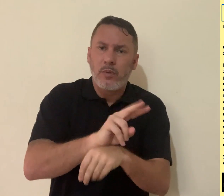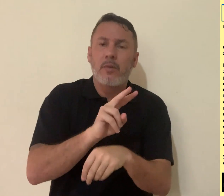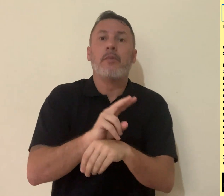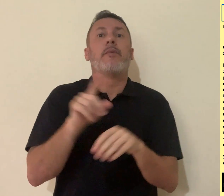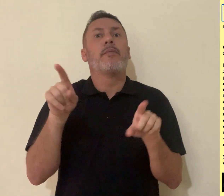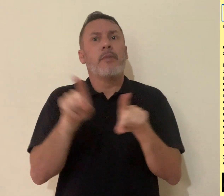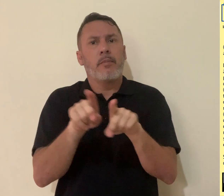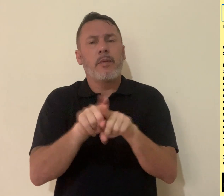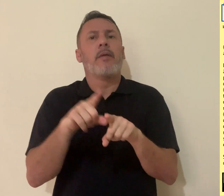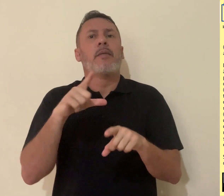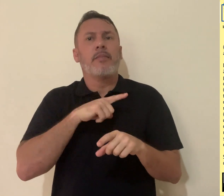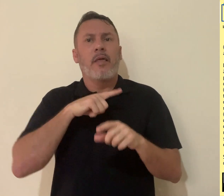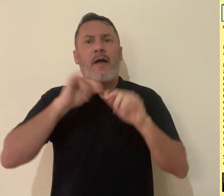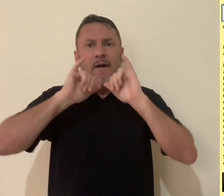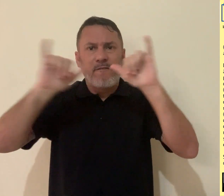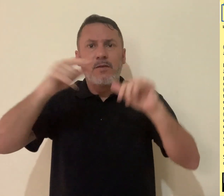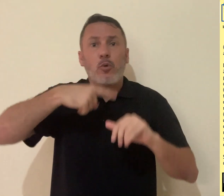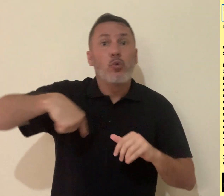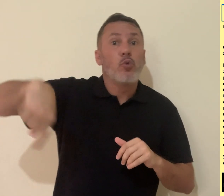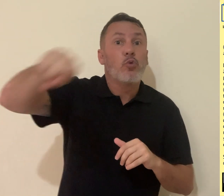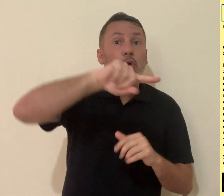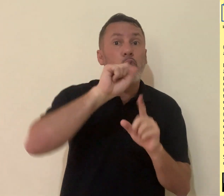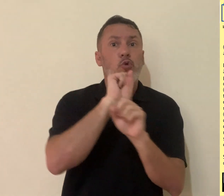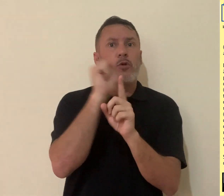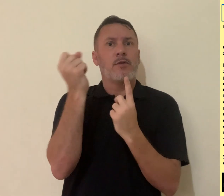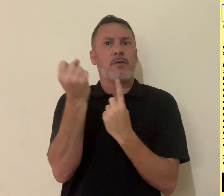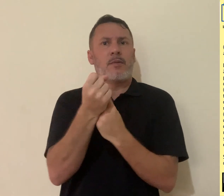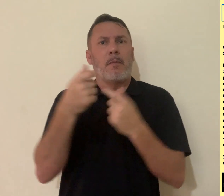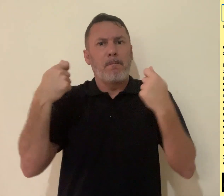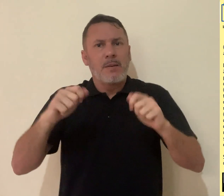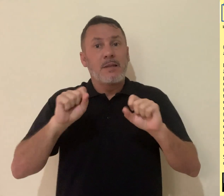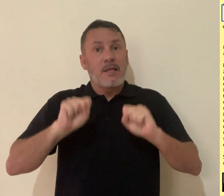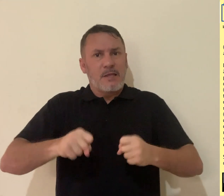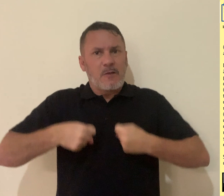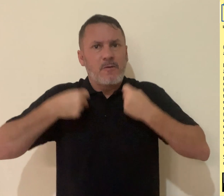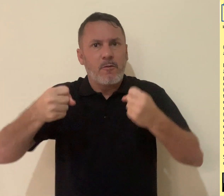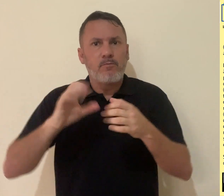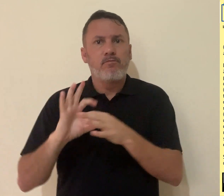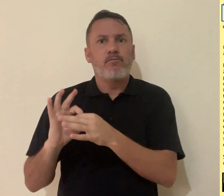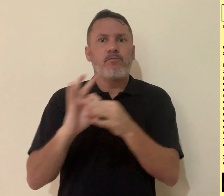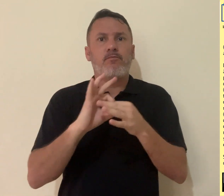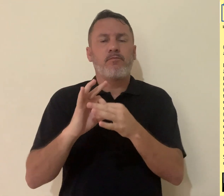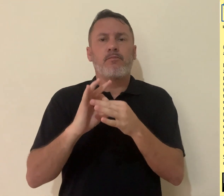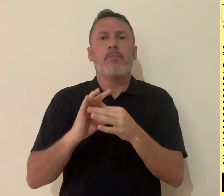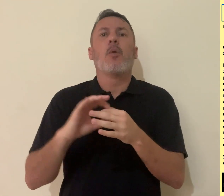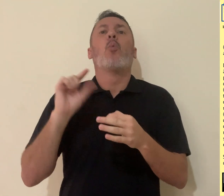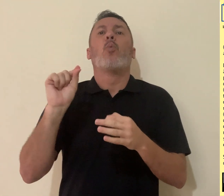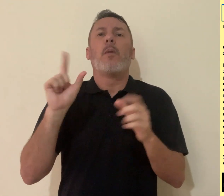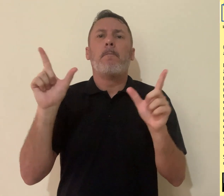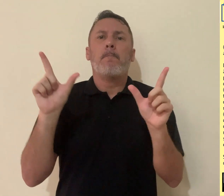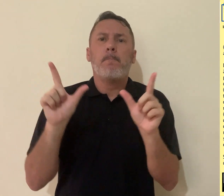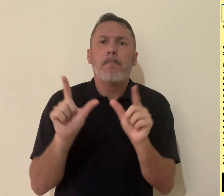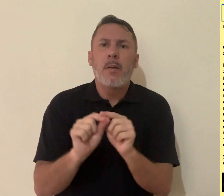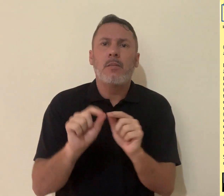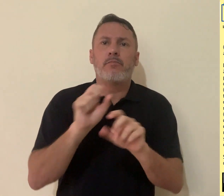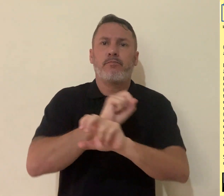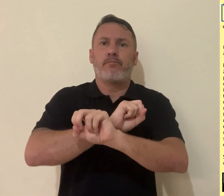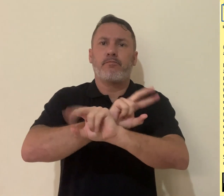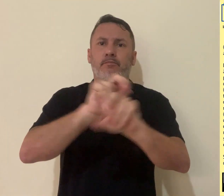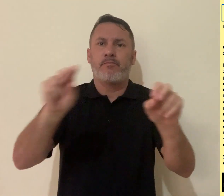ressaltar o papel de toda a sociedade no esforço conjunto de conter a disseminação da doença cor